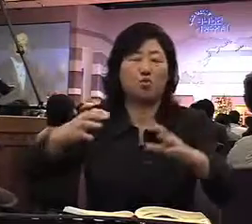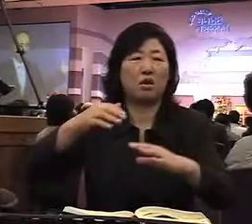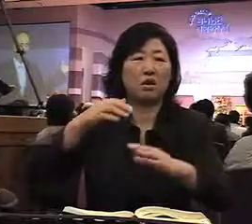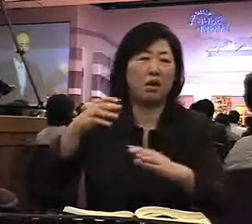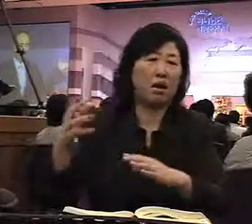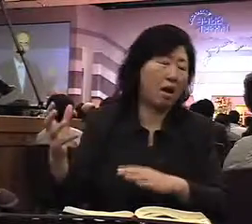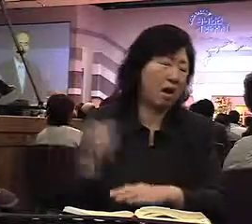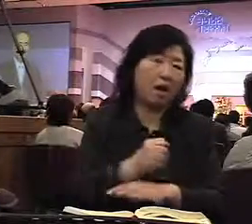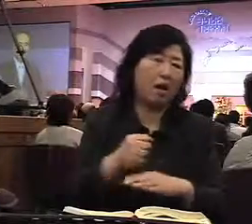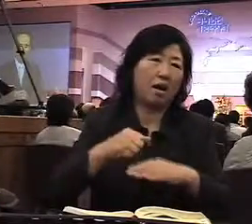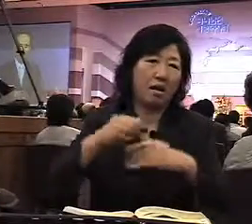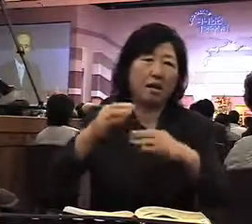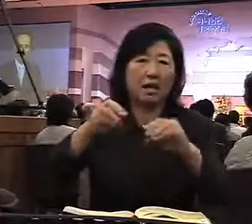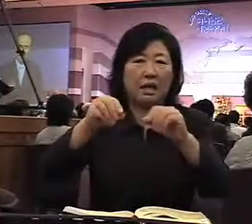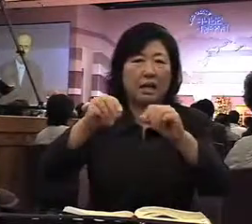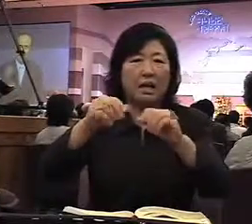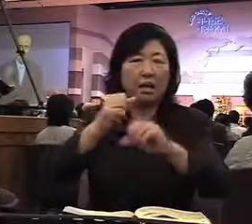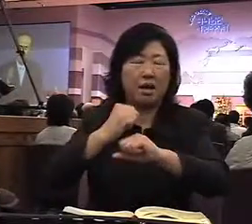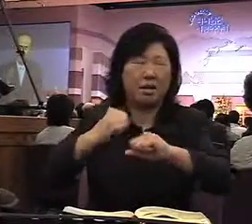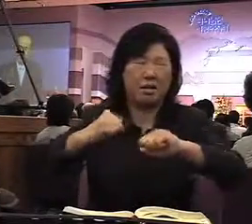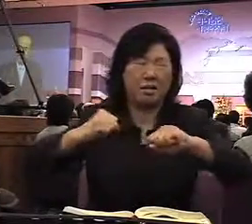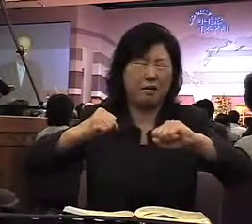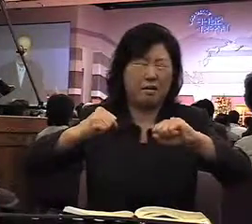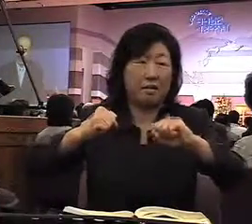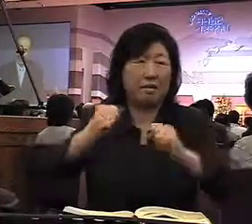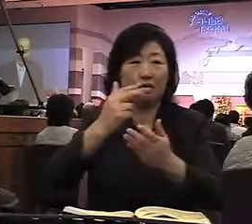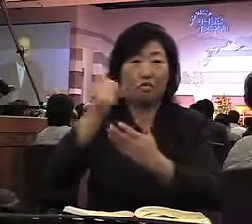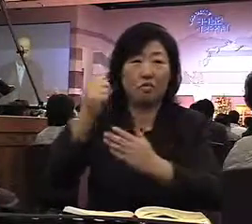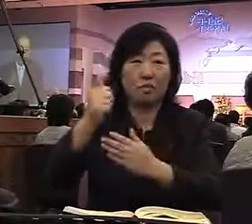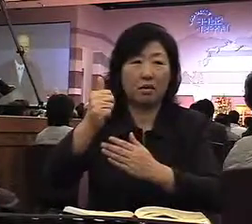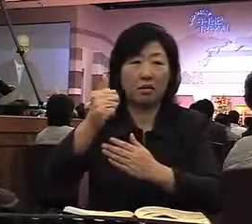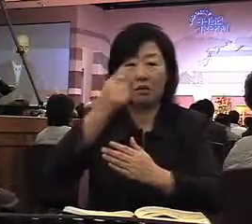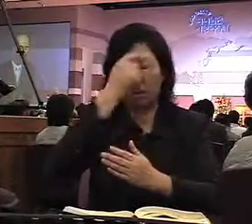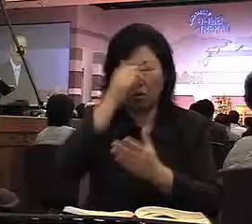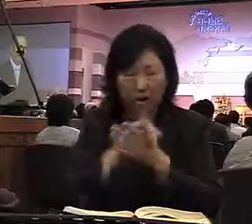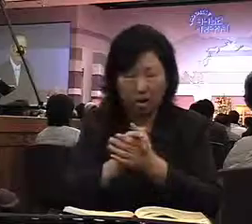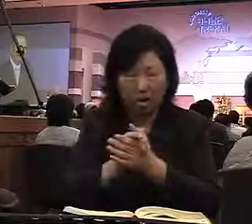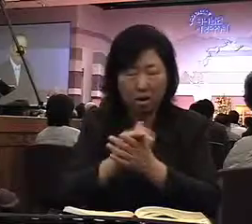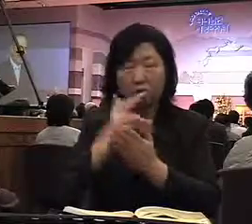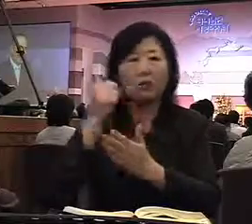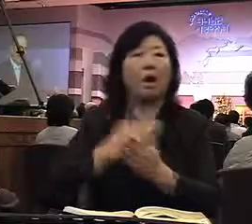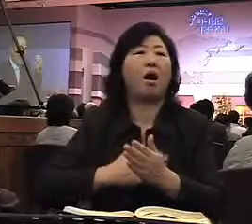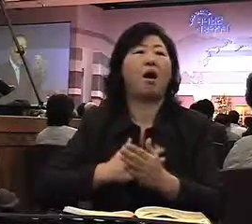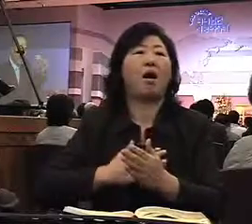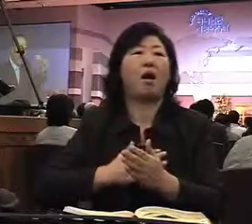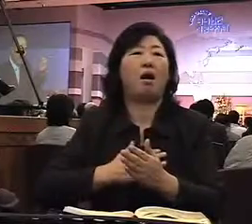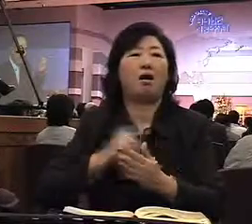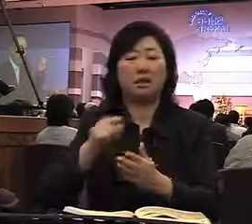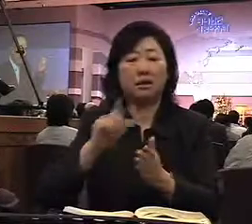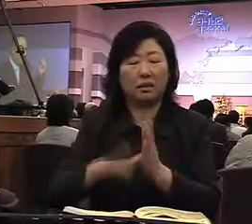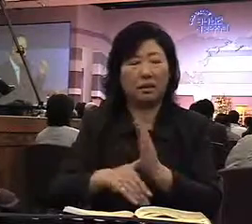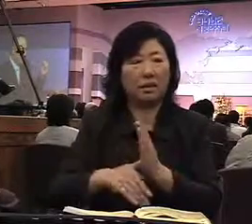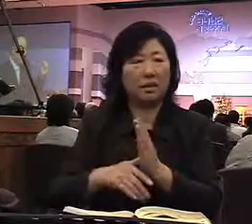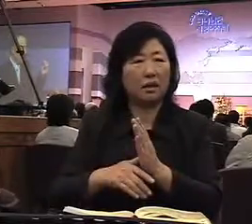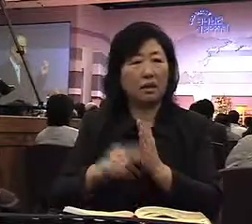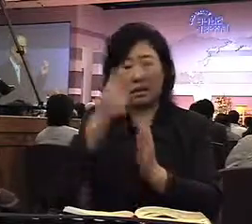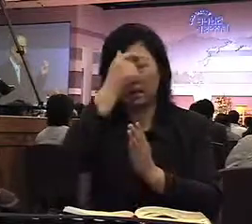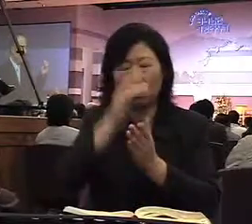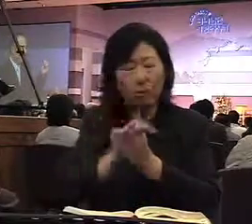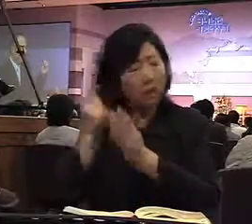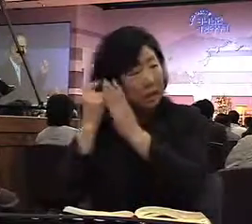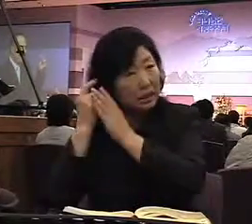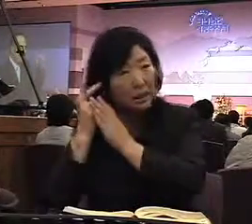얼마나 넓어요? 그런 땅에 골방에 들어가서 내가 기도할 때 주님이 아실까? 아시죠. 나는 그때 기도를 들으신 하나님을